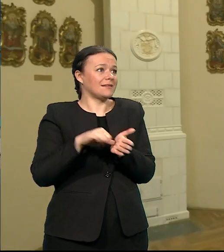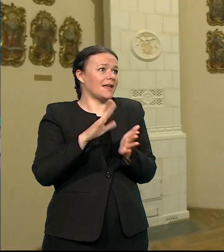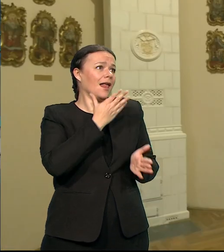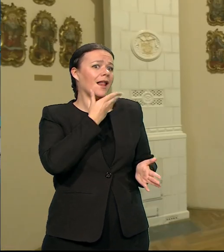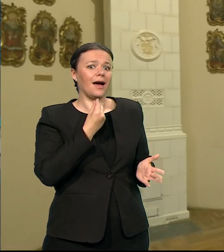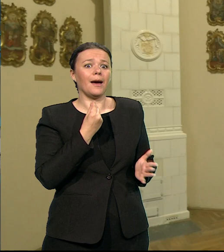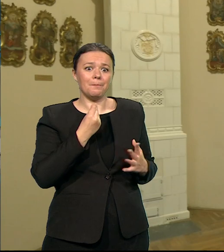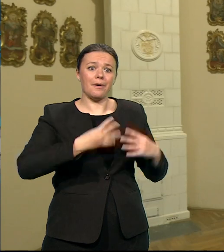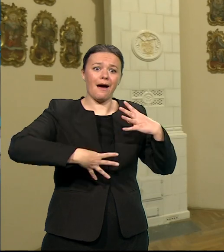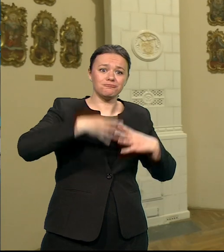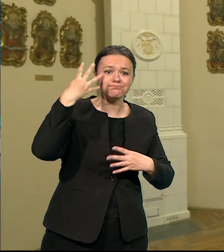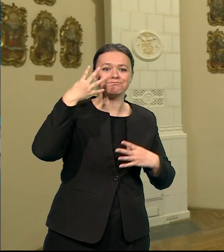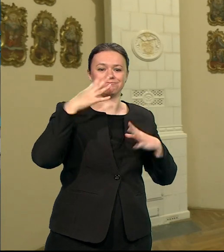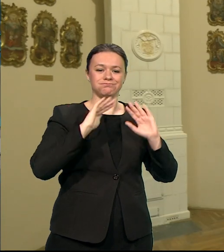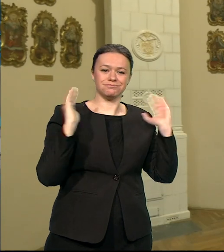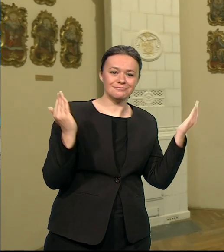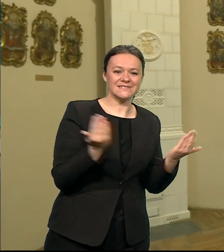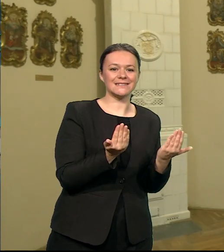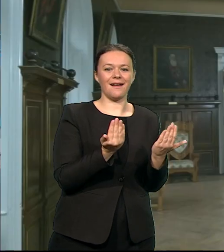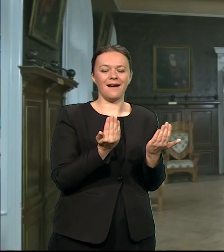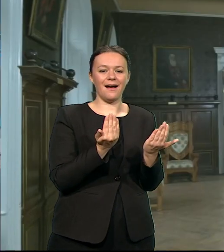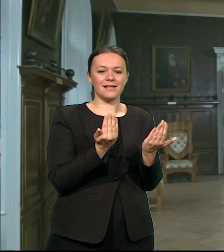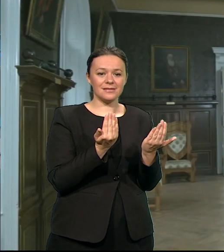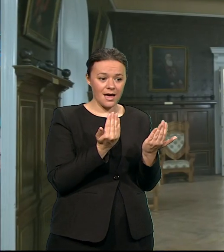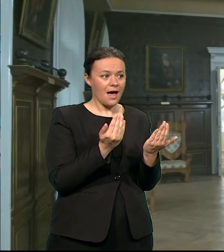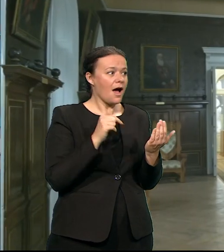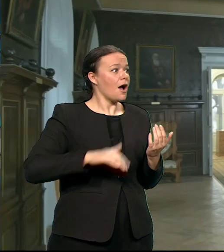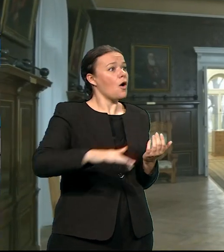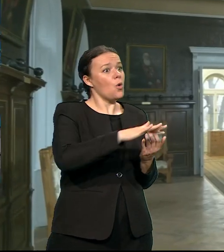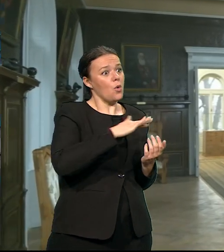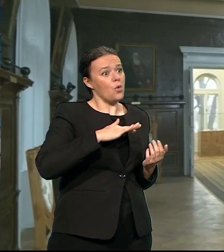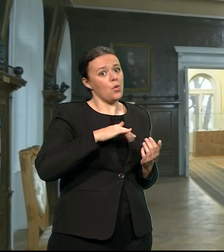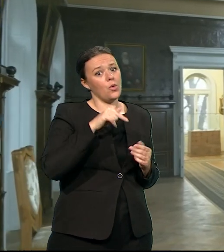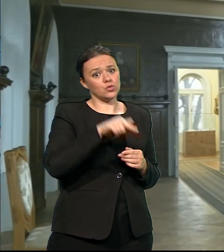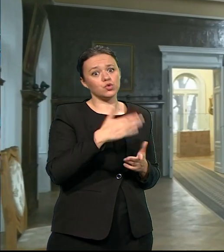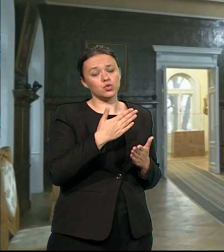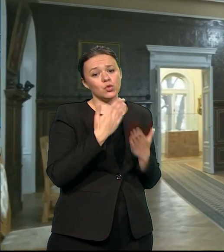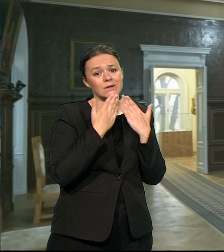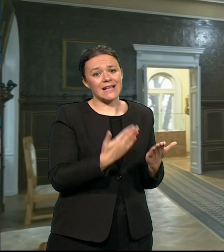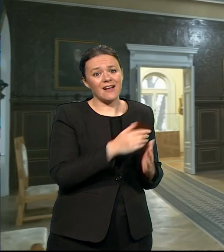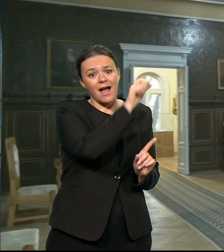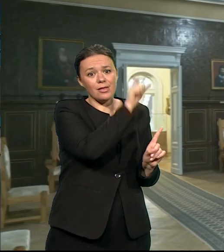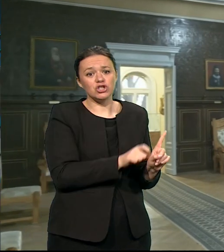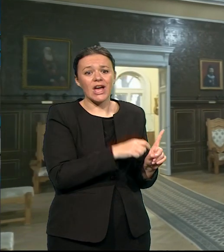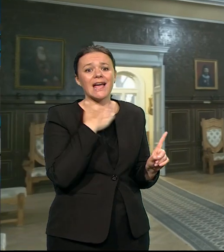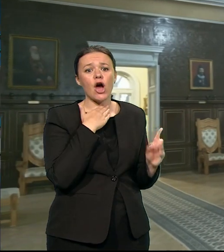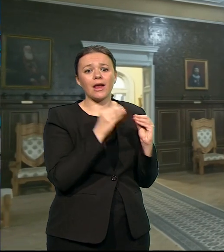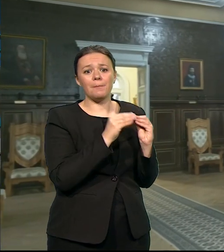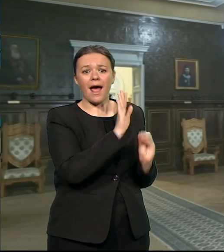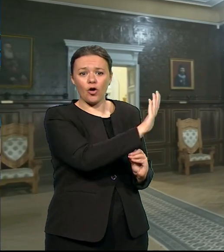prelepo zdanje, jedno, dakle, u nizu zdanja koja su kod nas u Karlovcima podignuta zahvaljujući Georgiju Brankoviću.